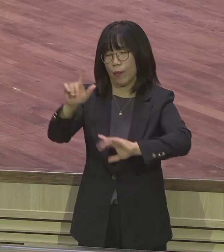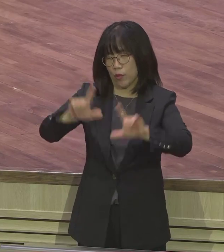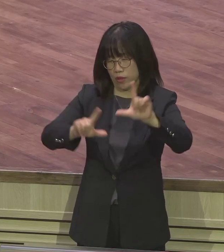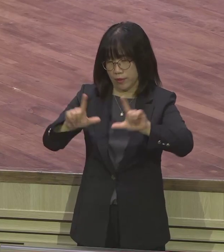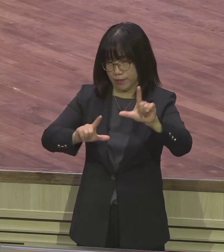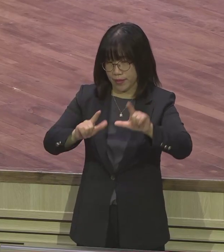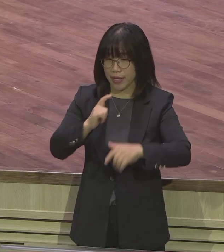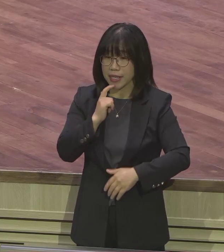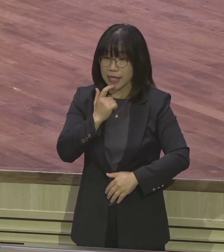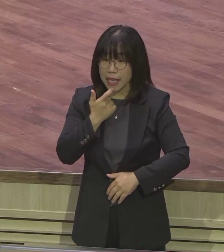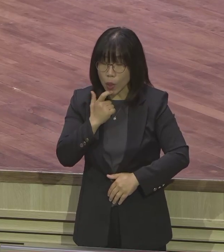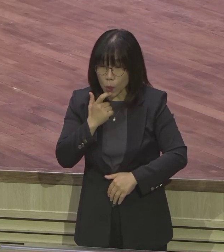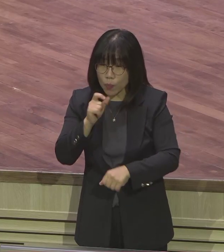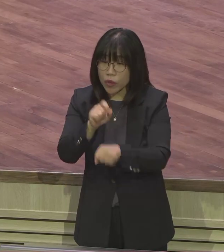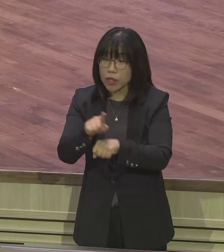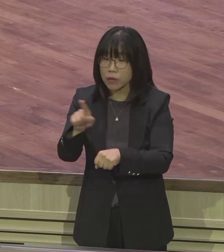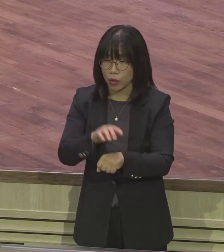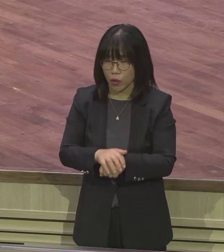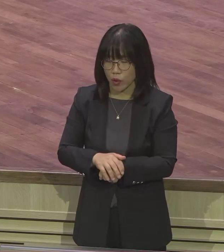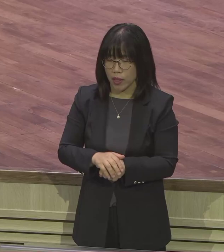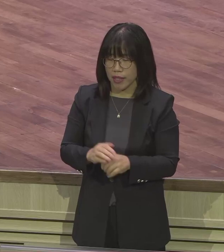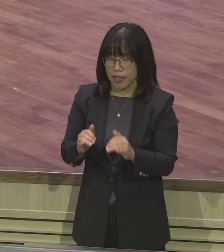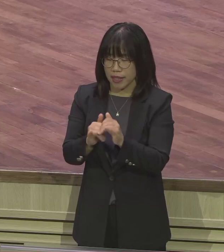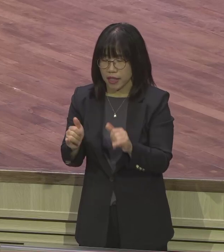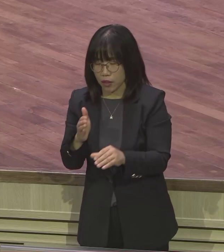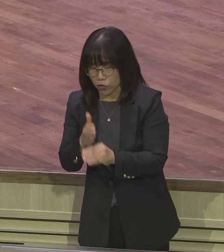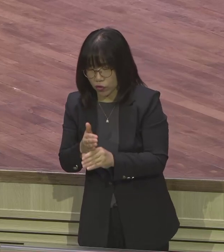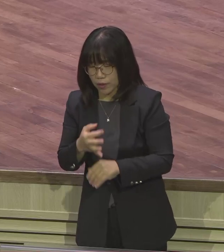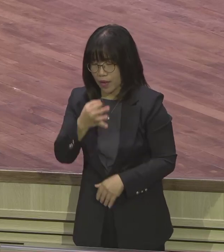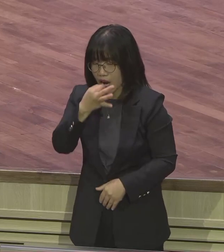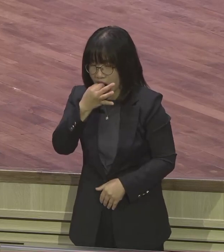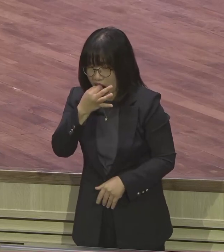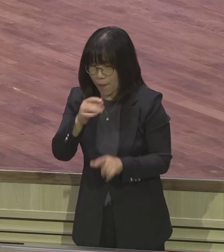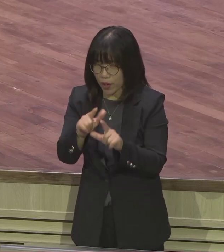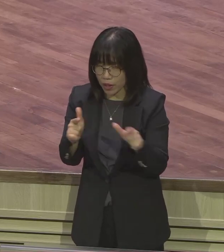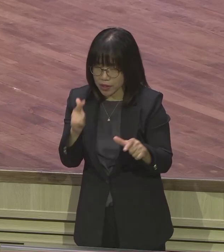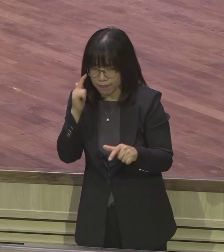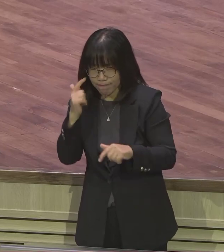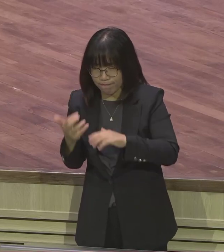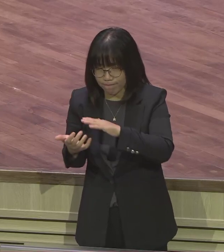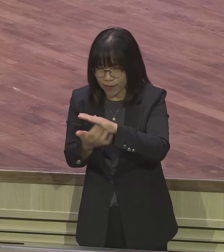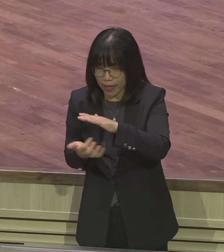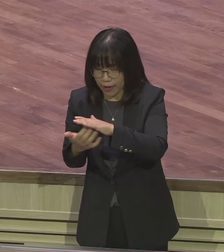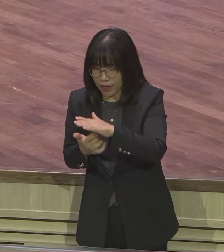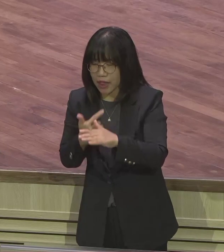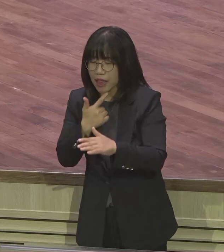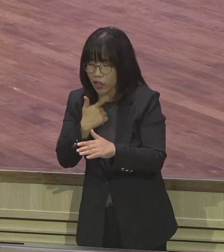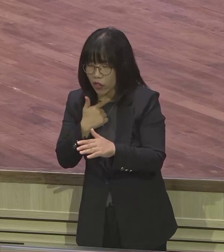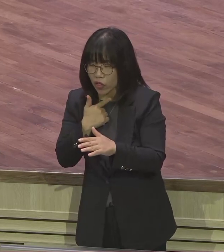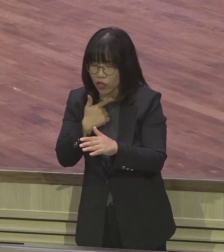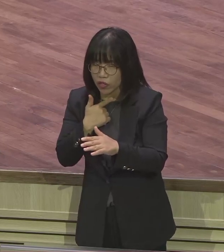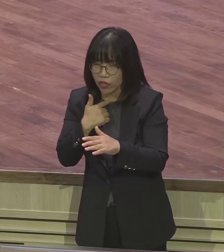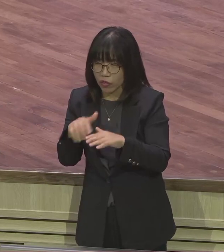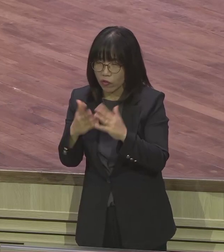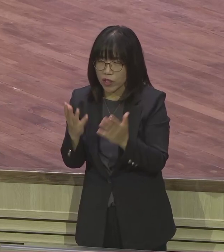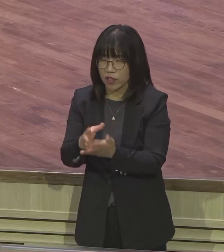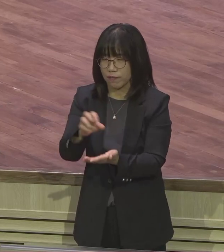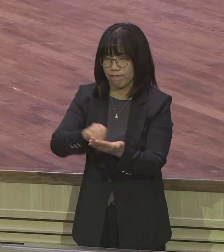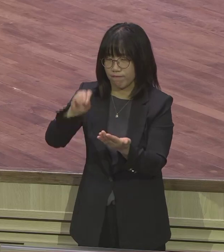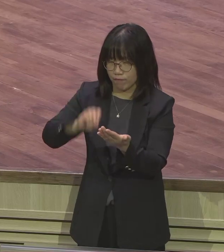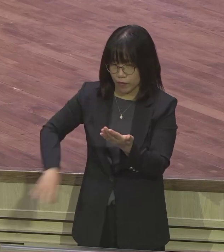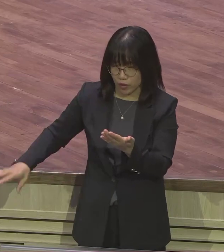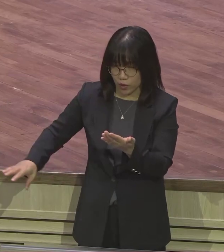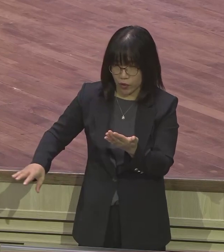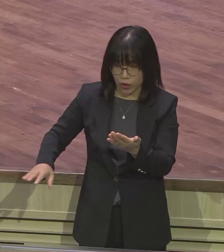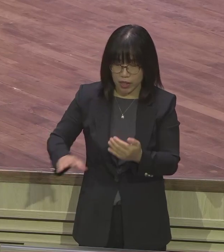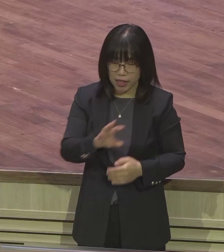서고 잔머리 구를 때 모습이 아니고 이 변화된 언약 잡은 사람으로서 행동하고